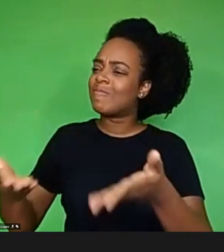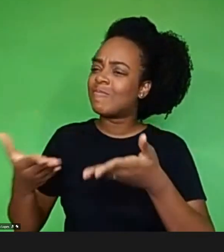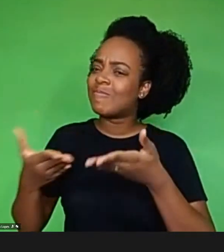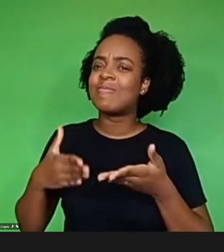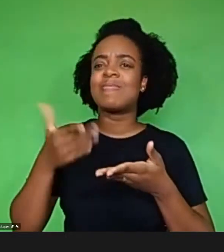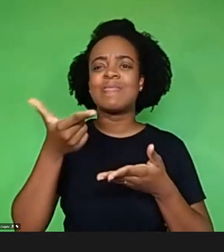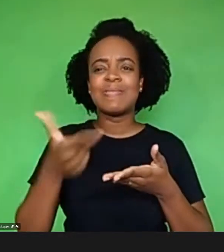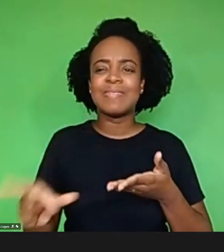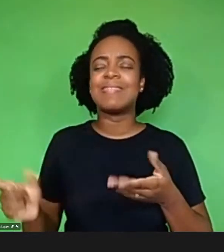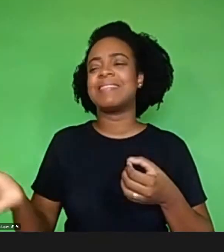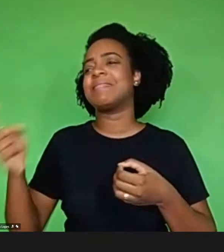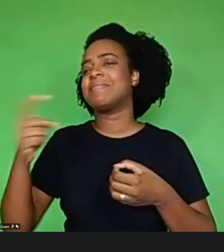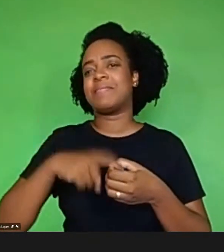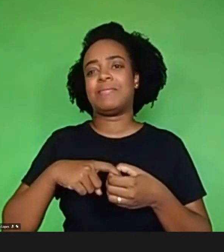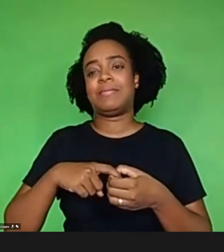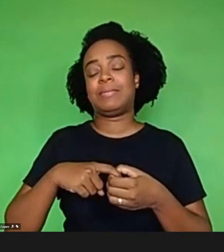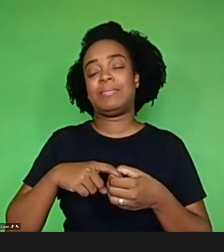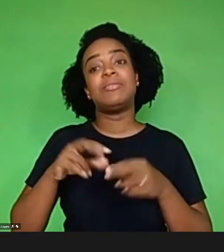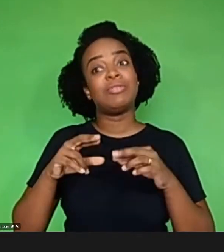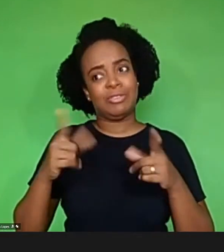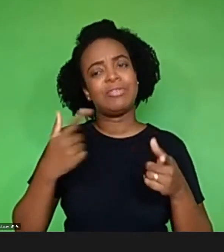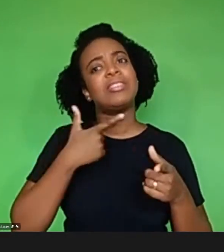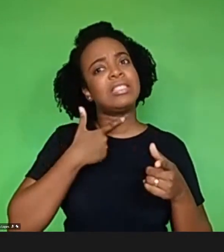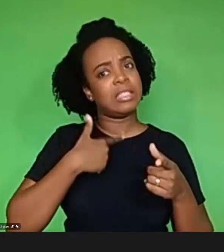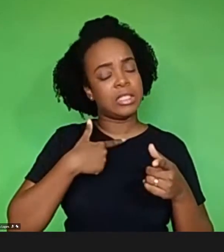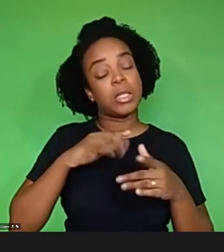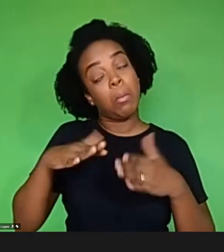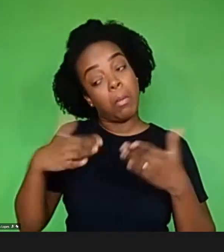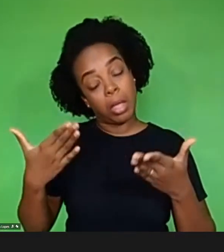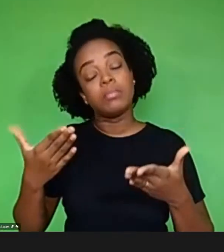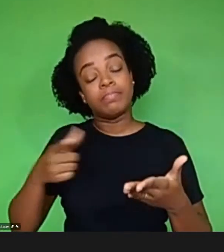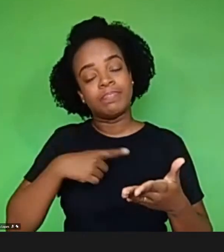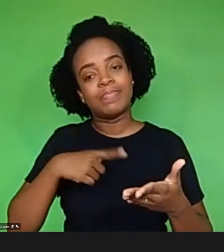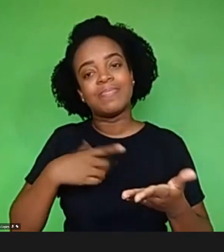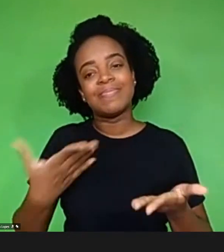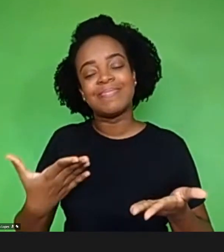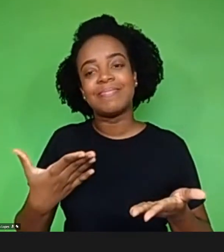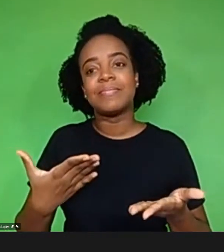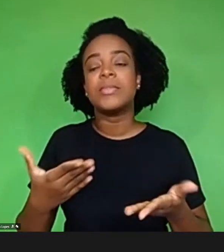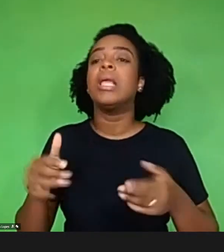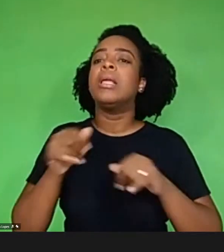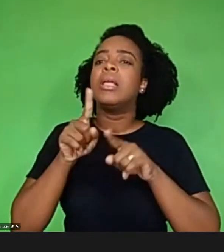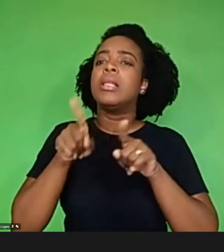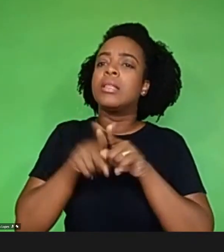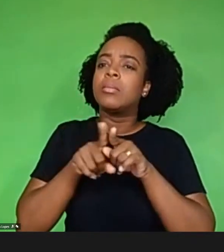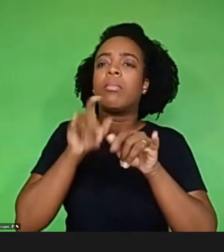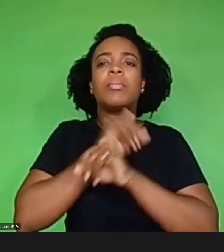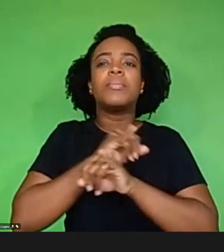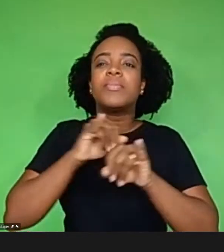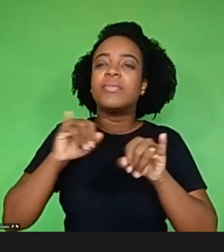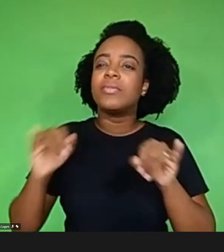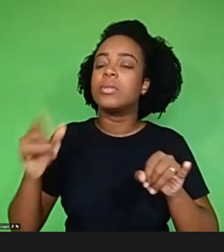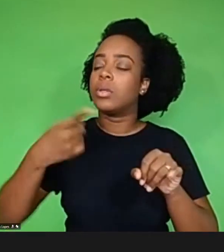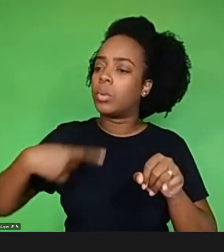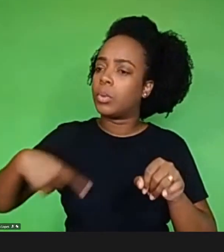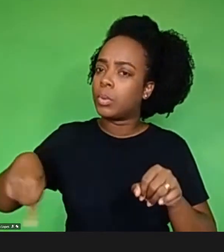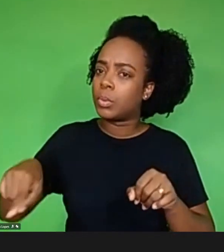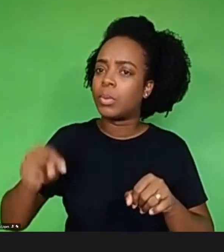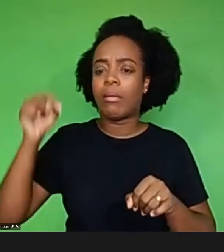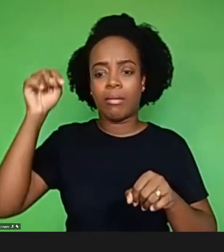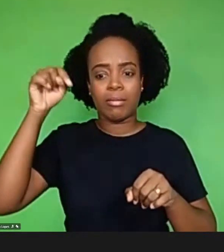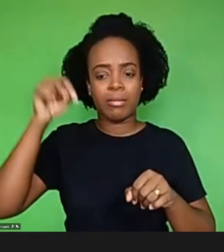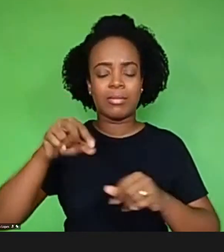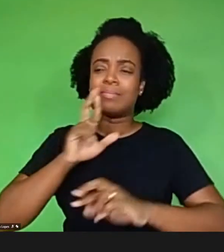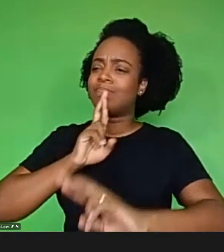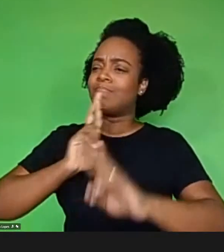desejada, e dizer para vocês que estamos aqui sempre presente no sentido de responder às demandas de